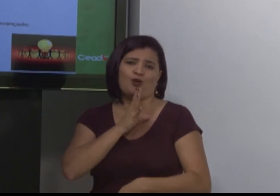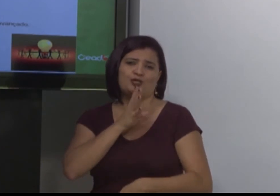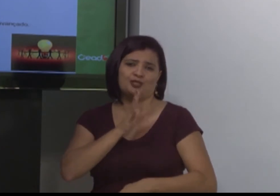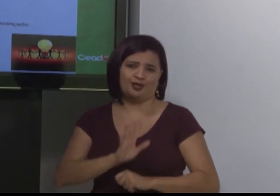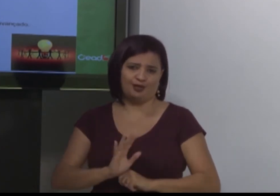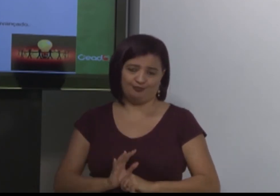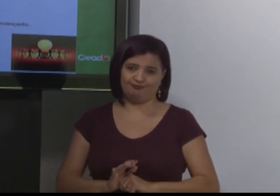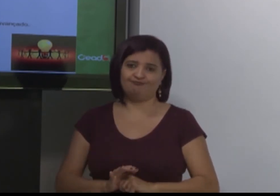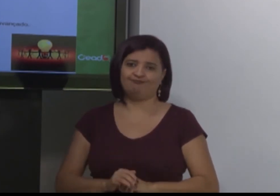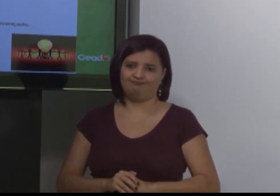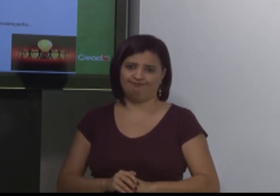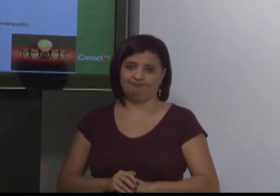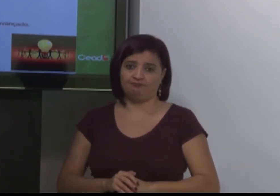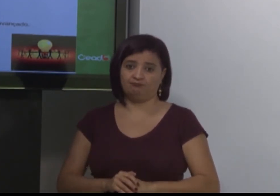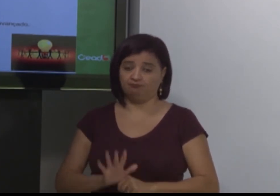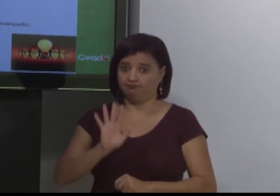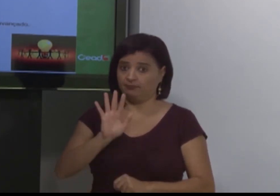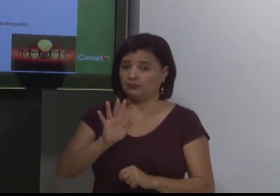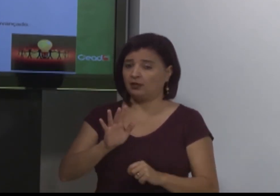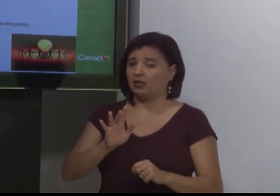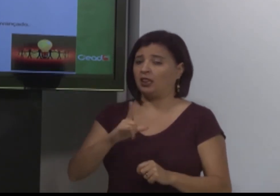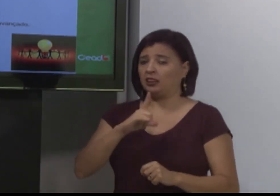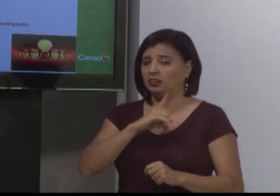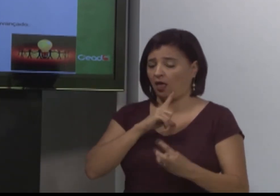já conhecer a língua de sinais.